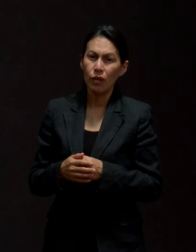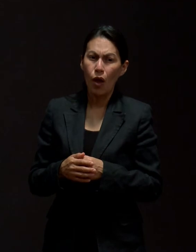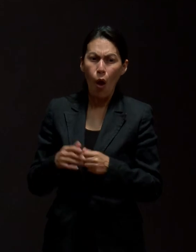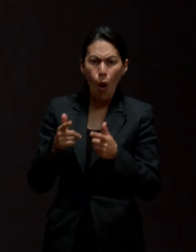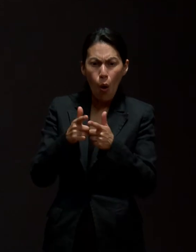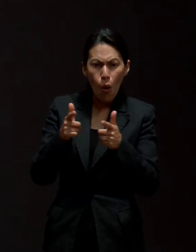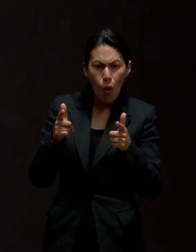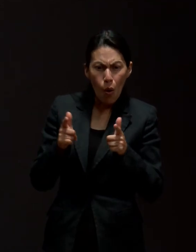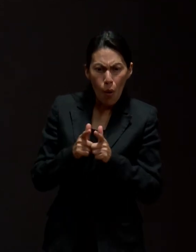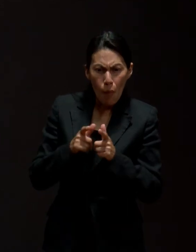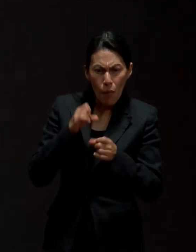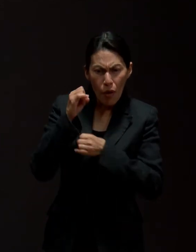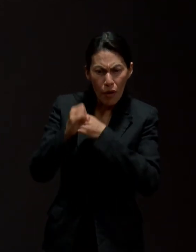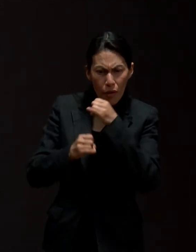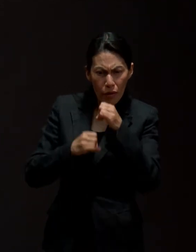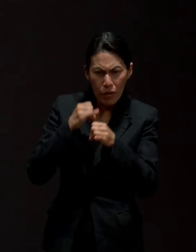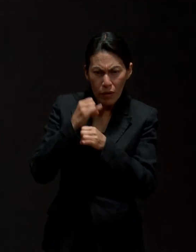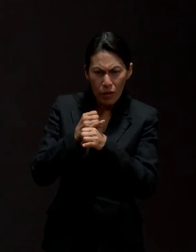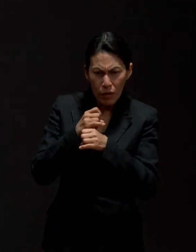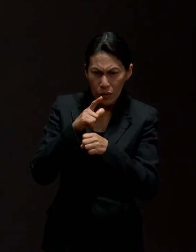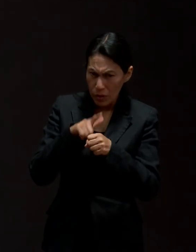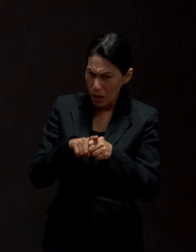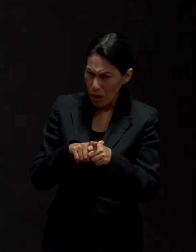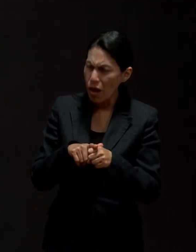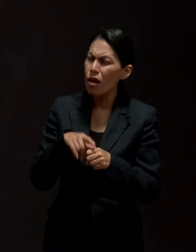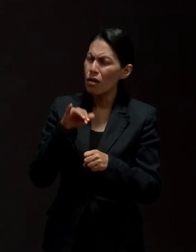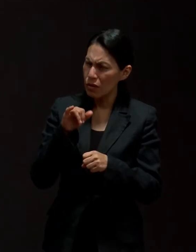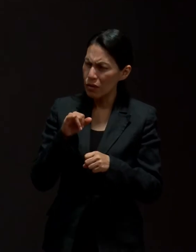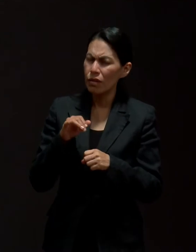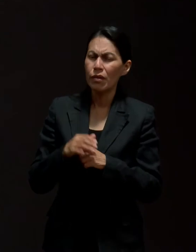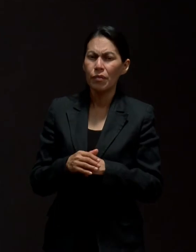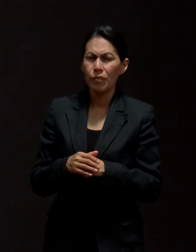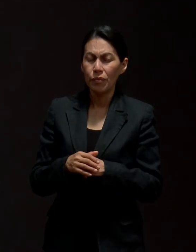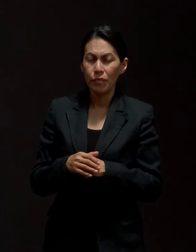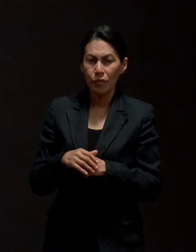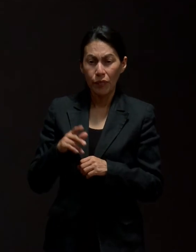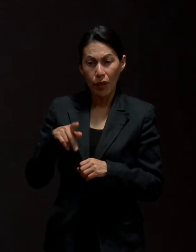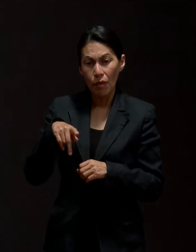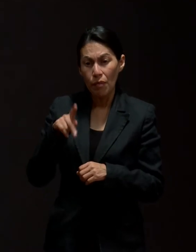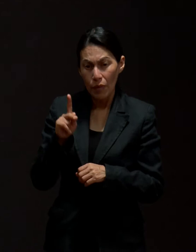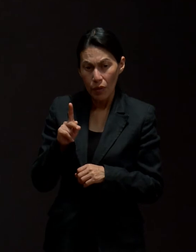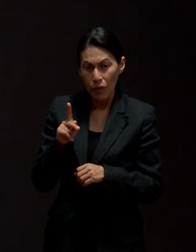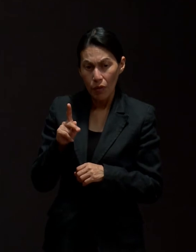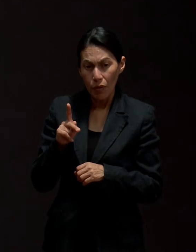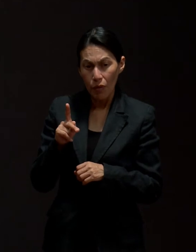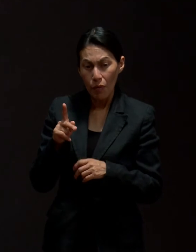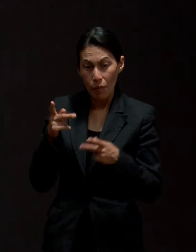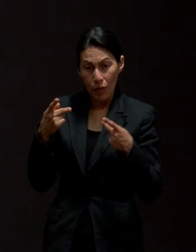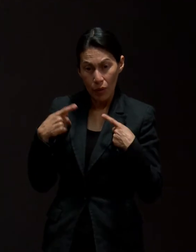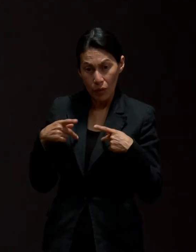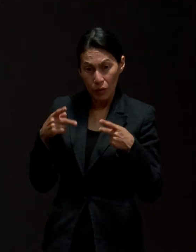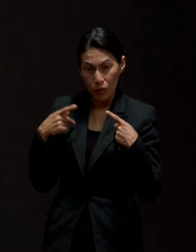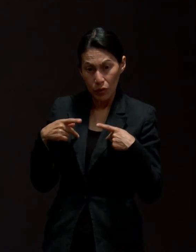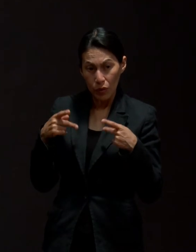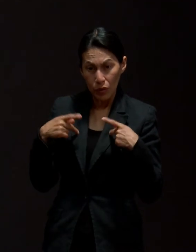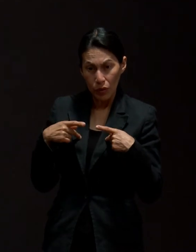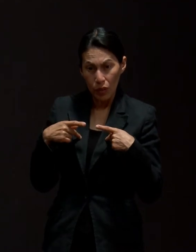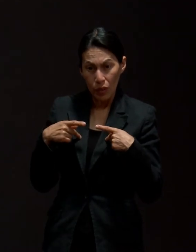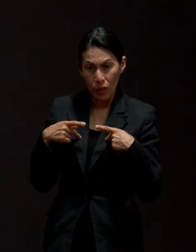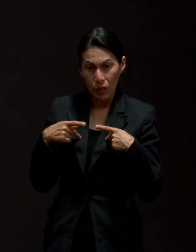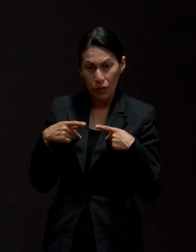tres países. O es un grupo internacional. Es un grupo internacional. Pero tenemos